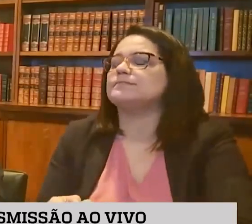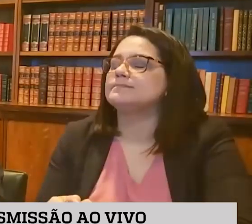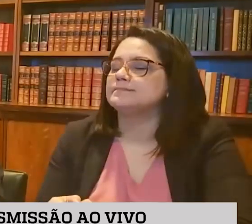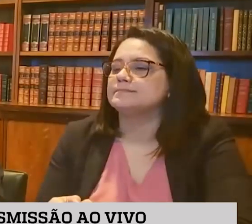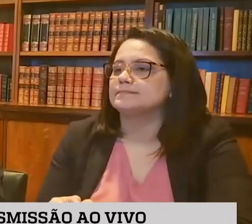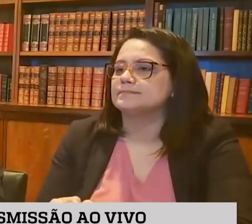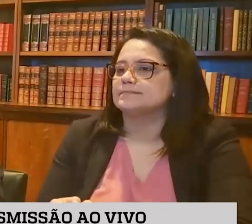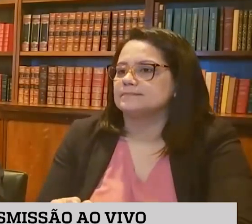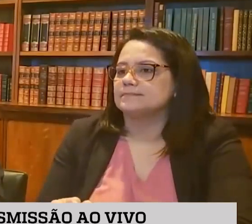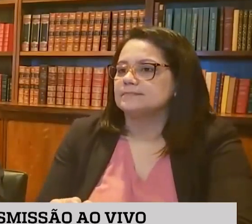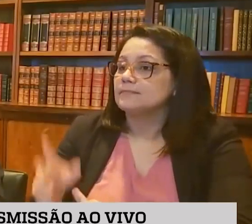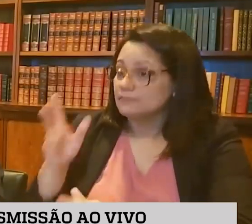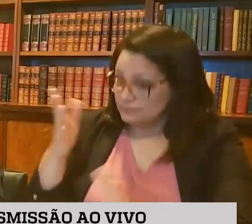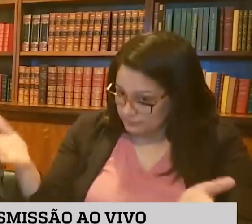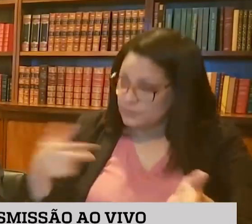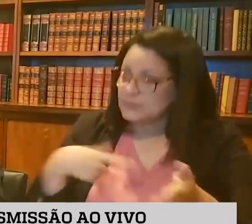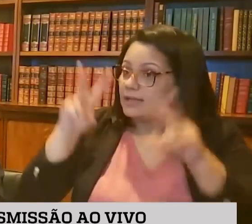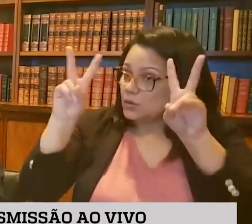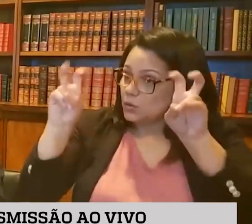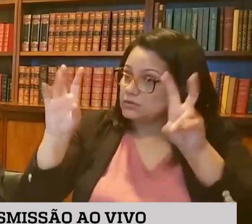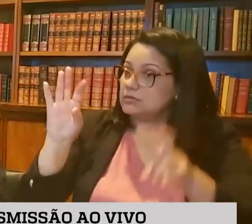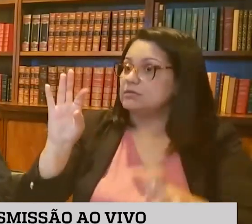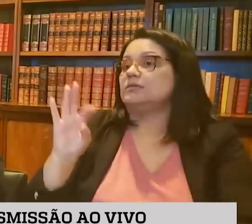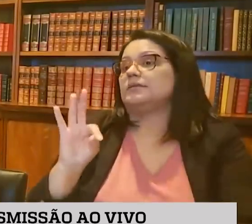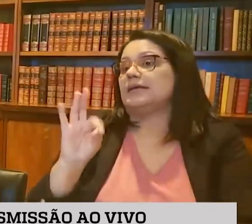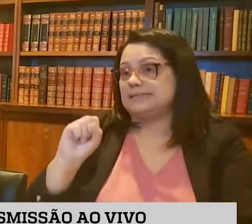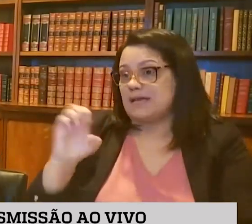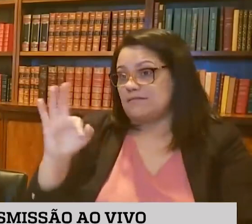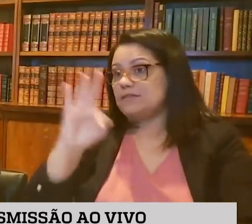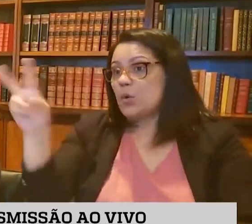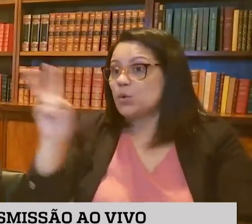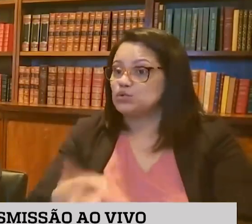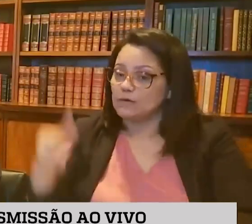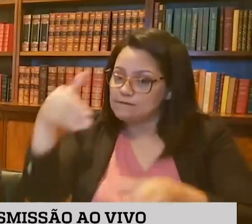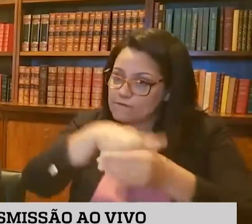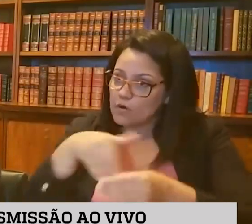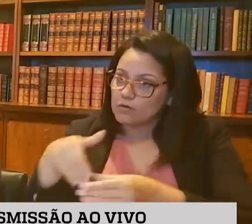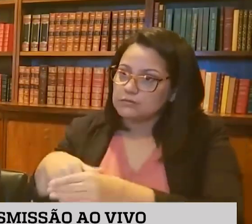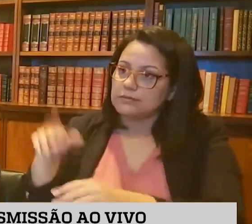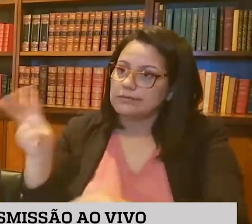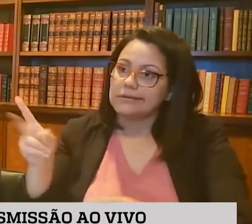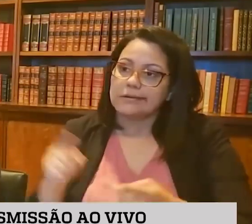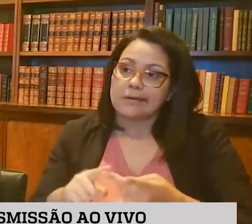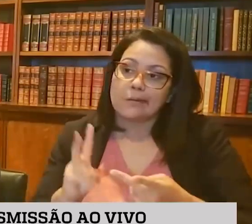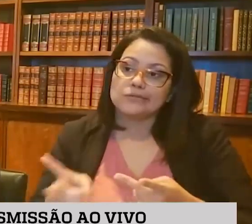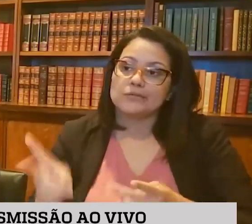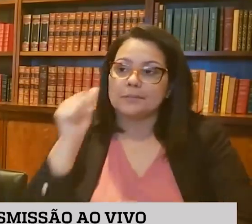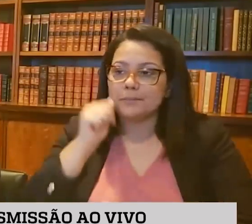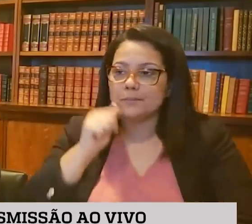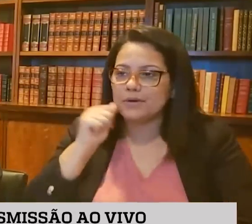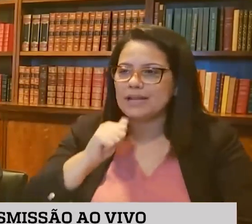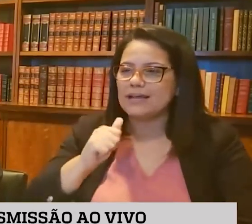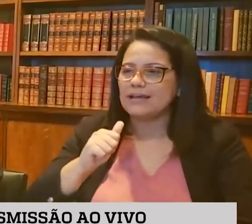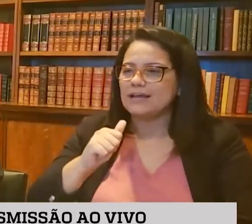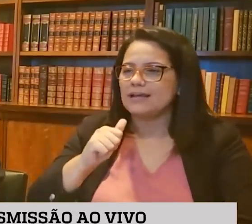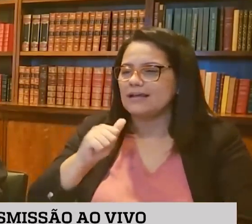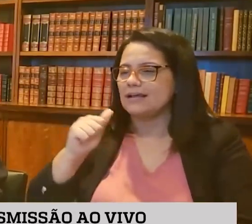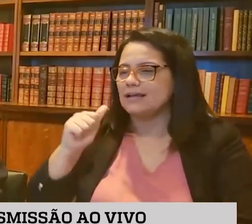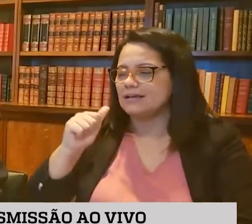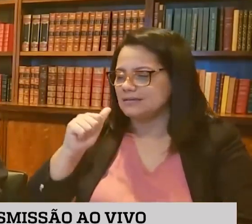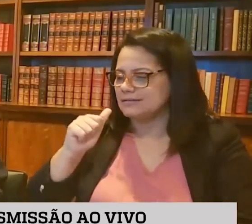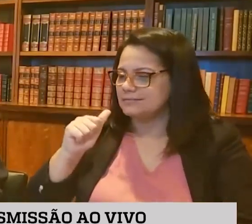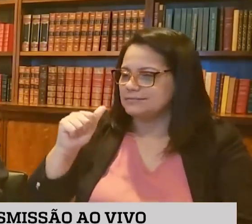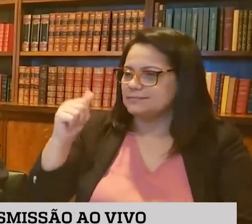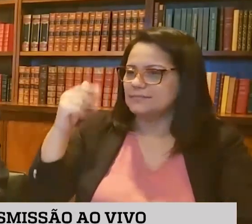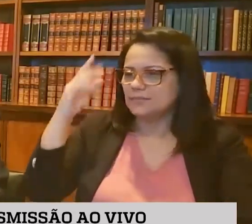no inquérito das fake news. Agora, quem alimentou esse inquérito? Joyce Halsman, um tal de Crispim lá do Rio Grande do Sul, que usou